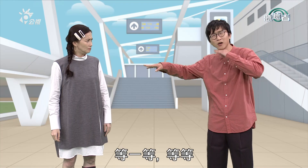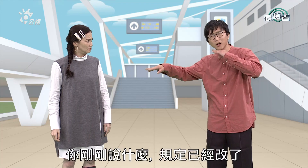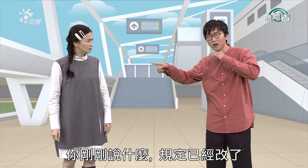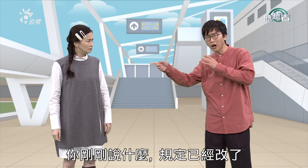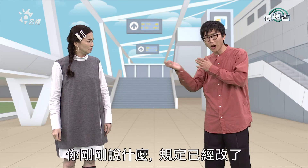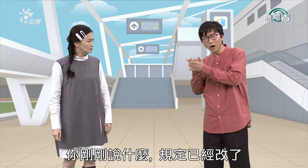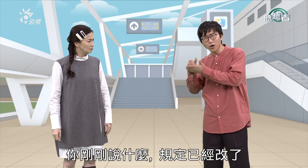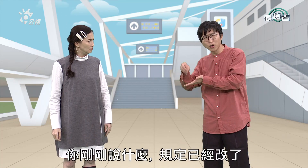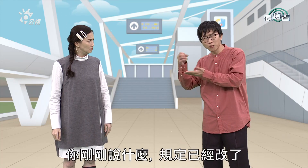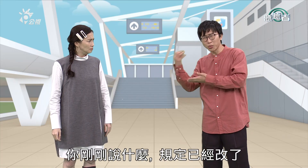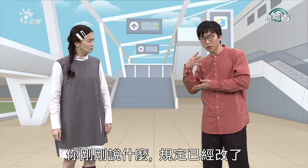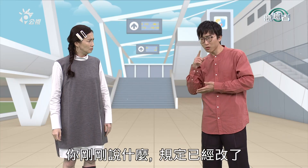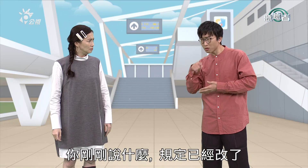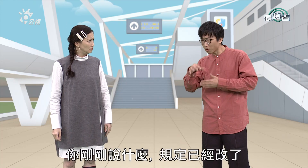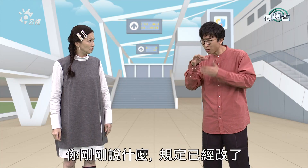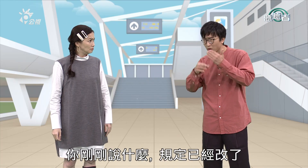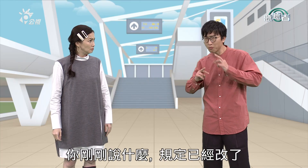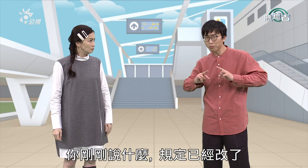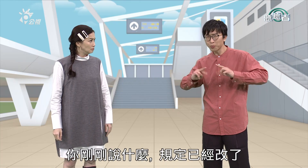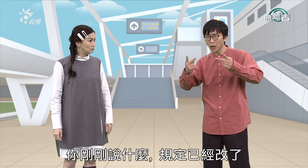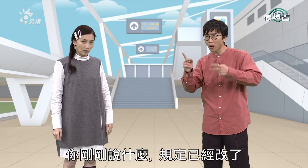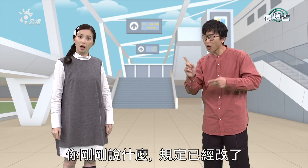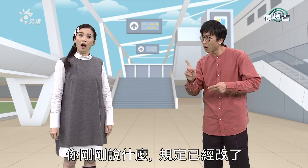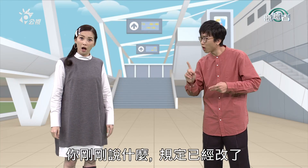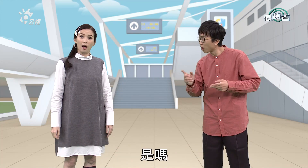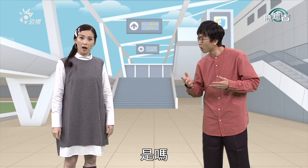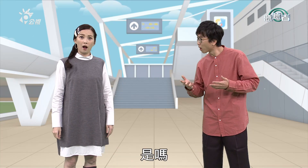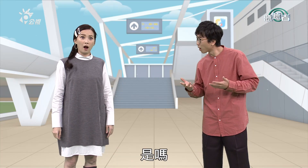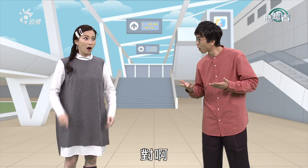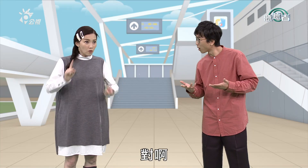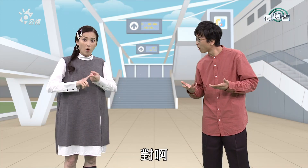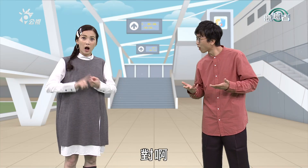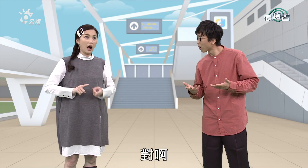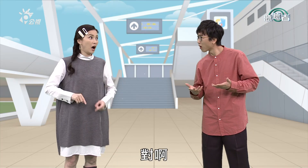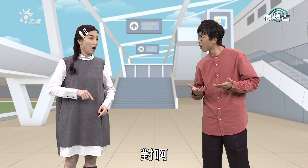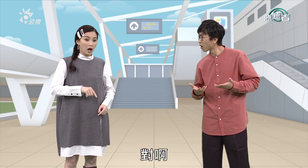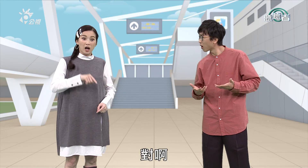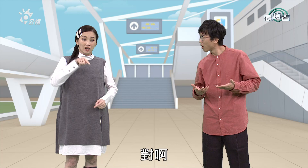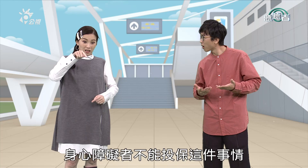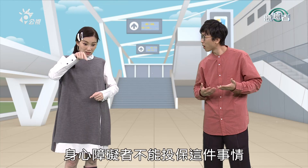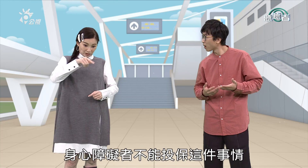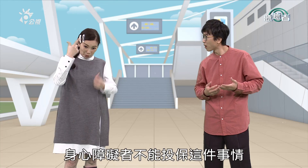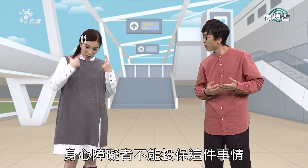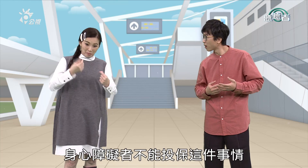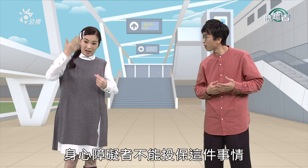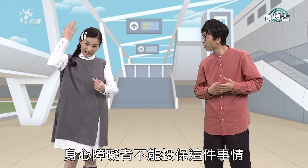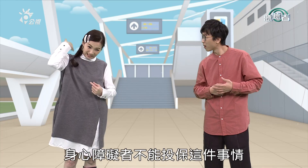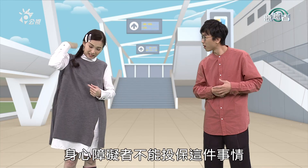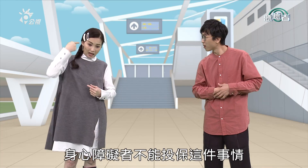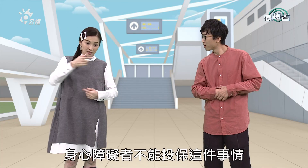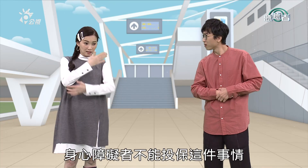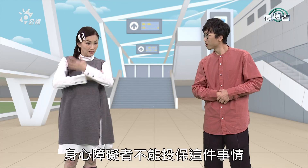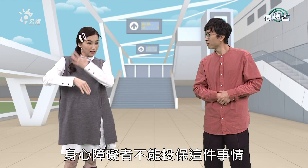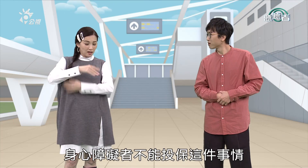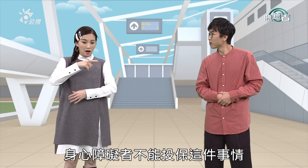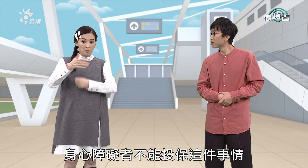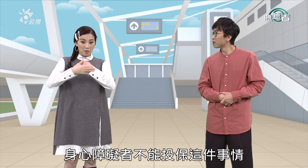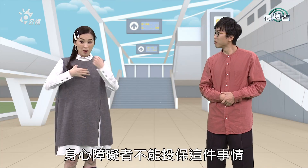等等，你刚刚说什么？规定已经改了，是吗？ 对啊，身心障碍者不能投保这件事